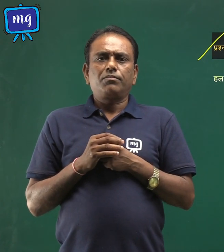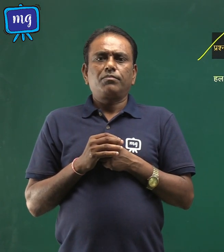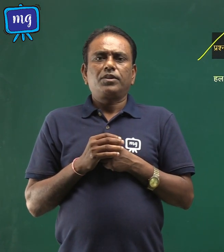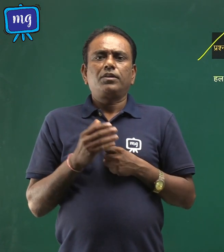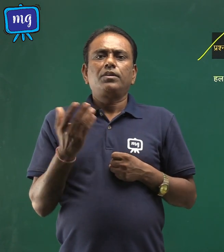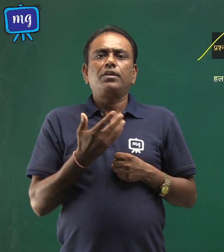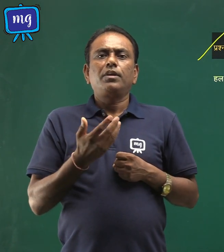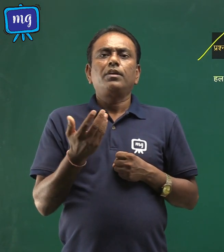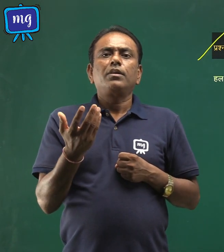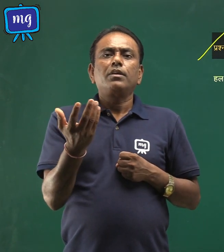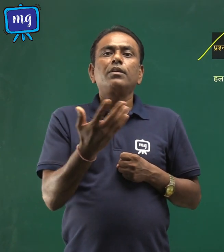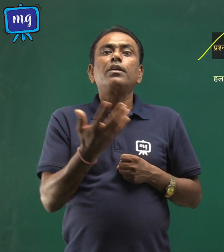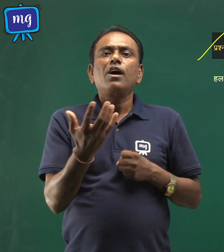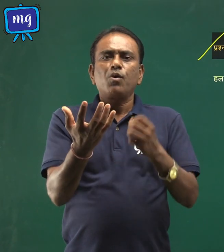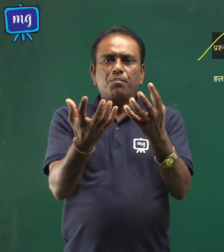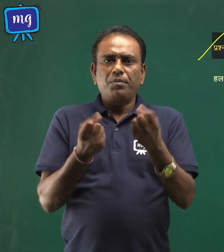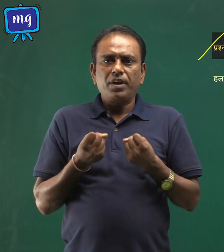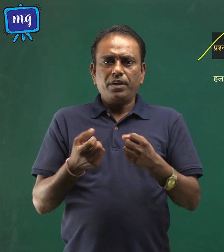ये क्या मिल गई हमें?